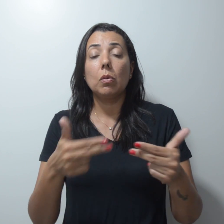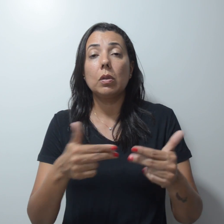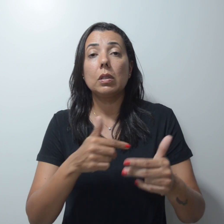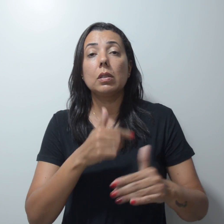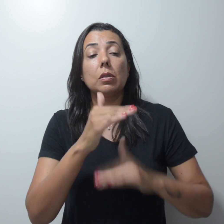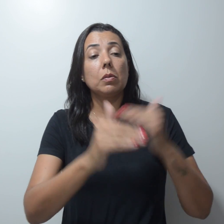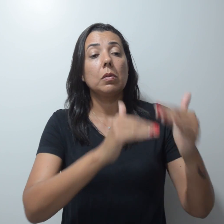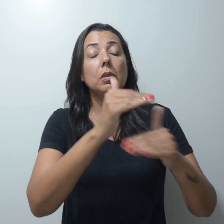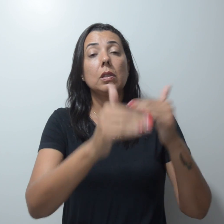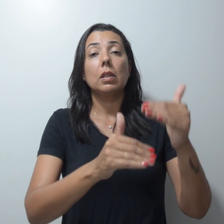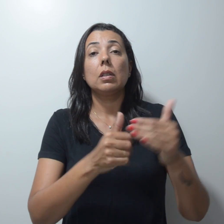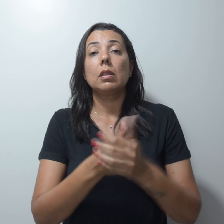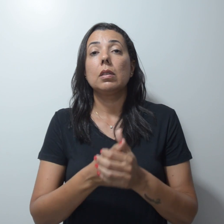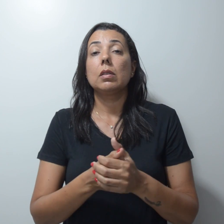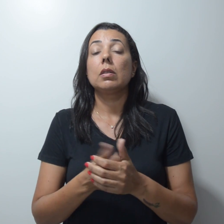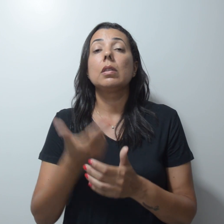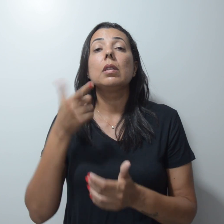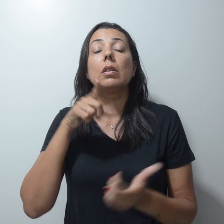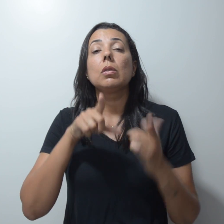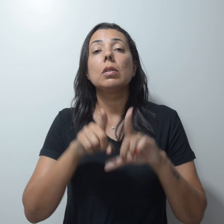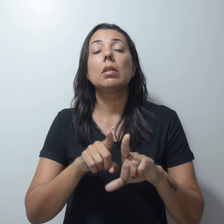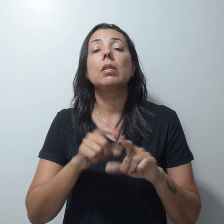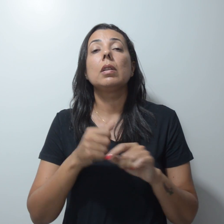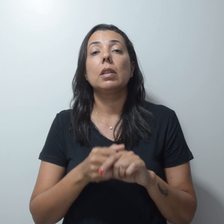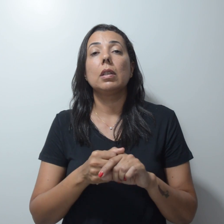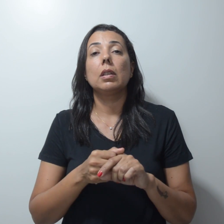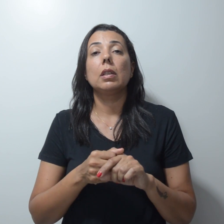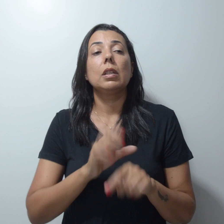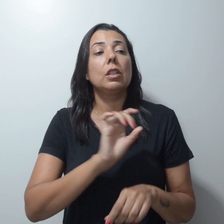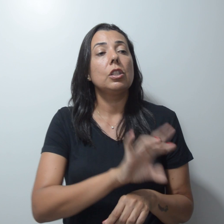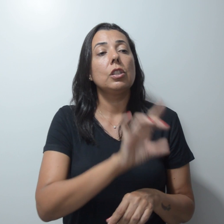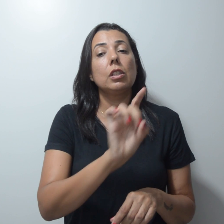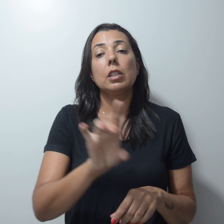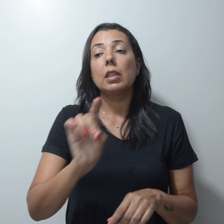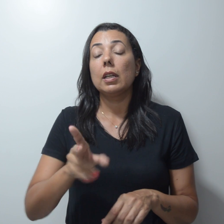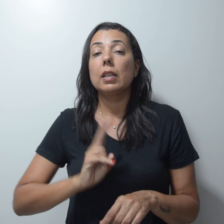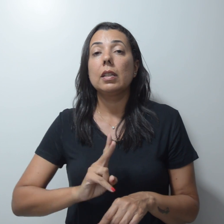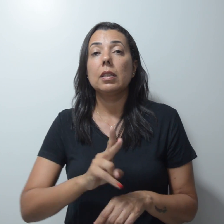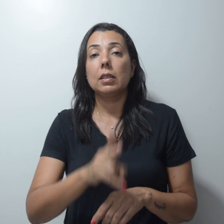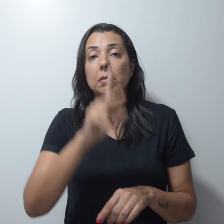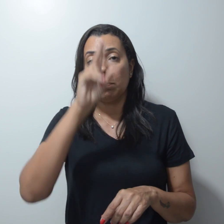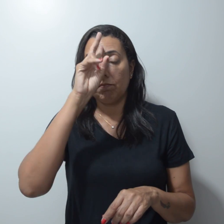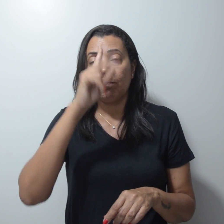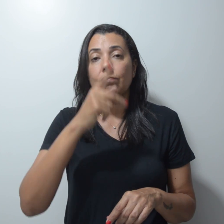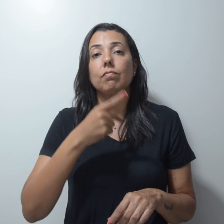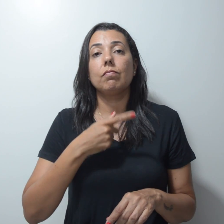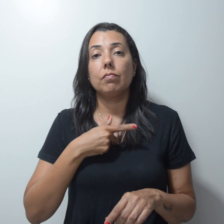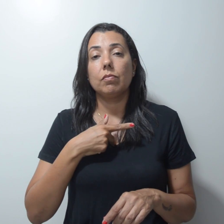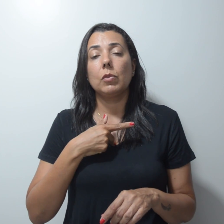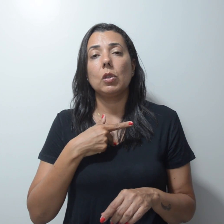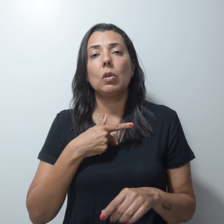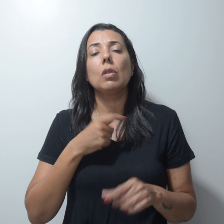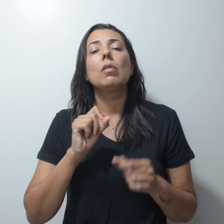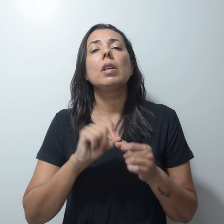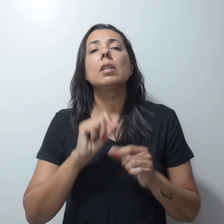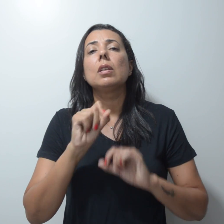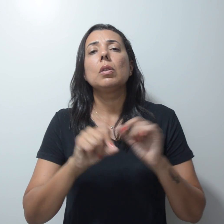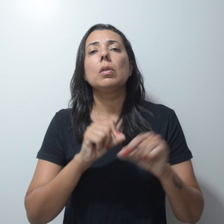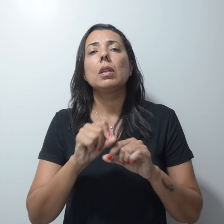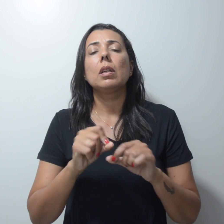mitose, o que garante o alcance de cada vez mais indivíduos, imprimindo um ritmo